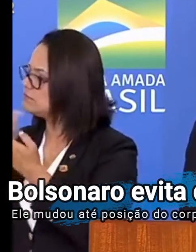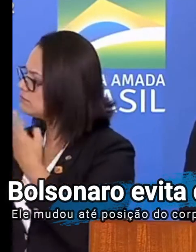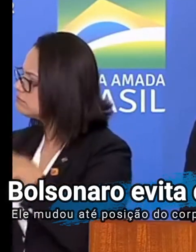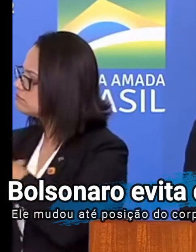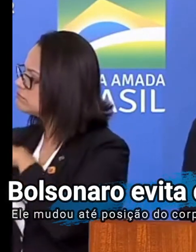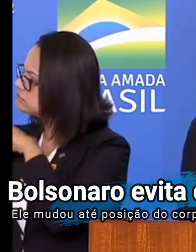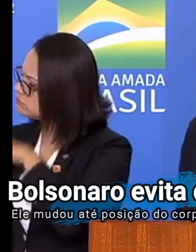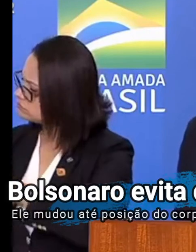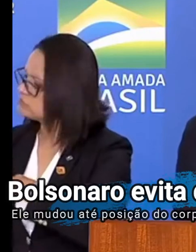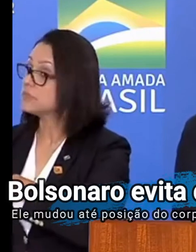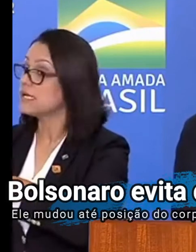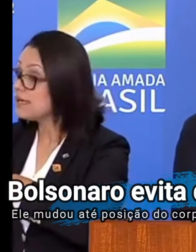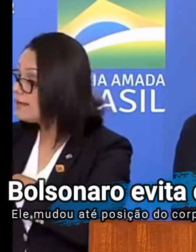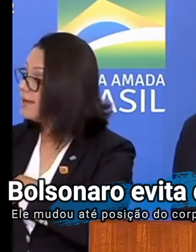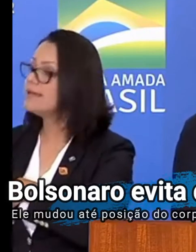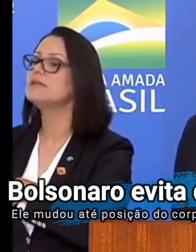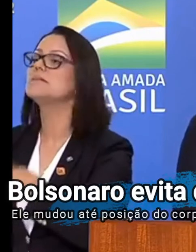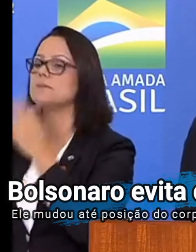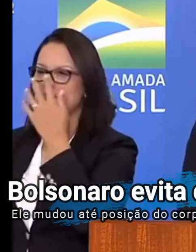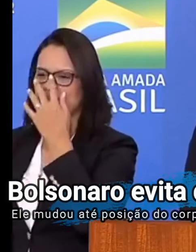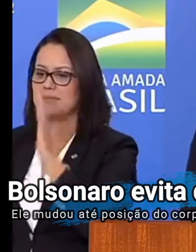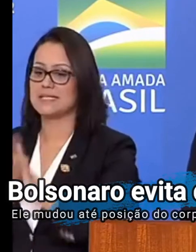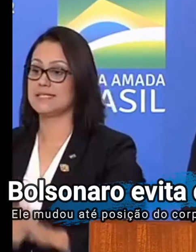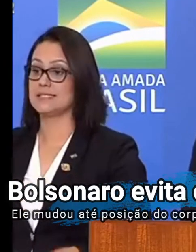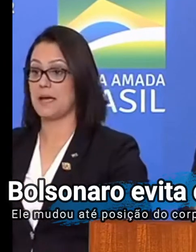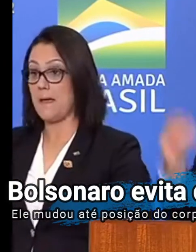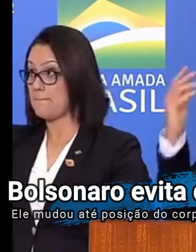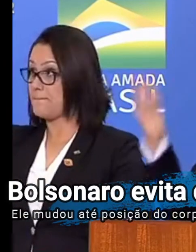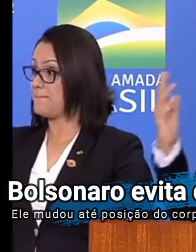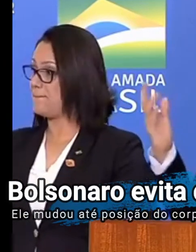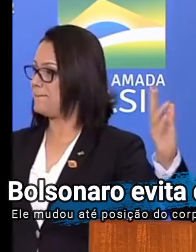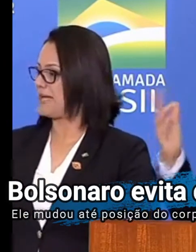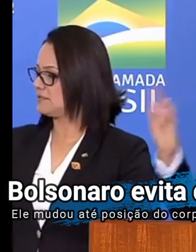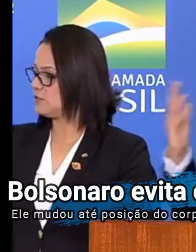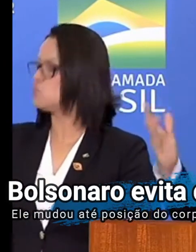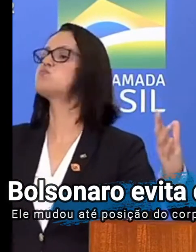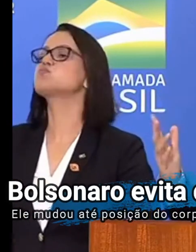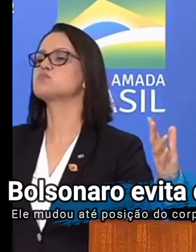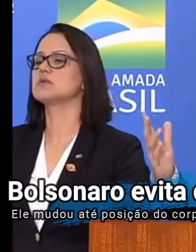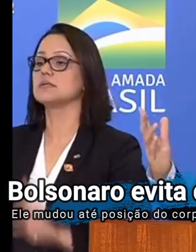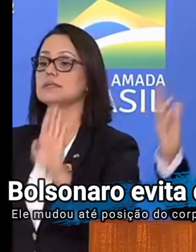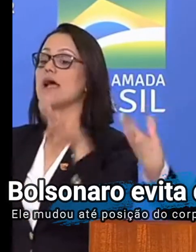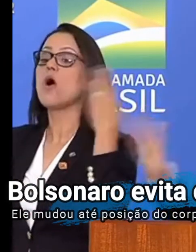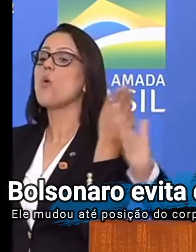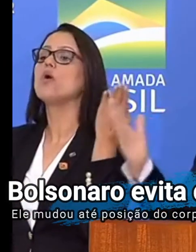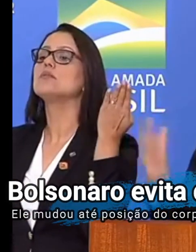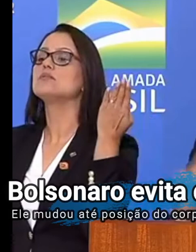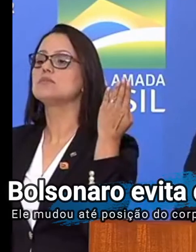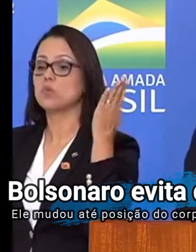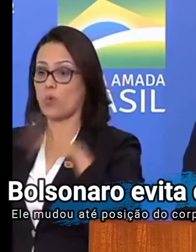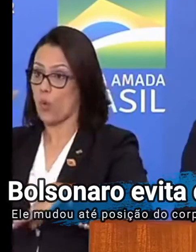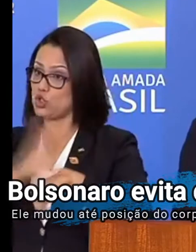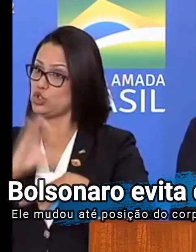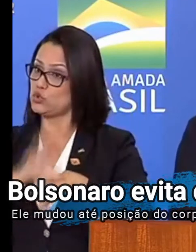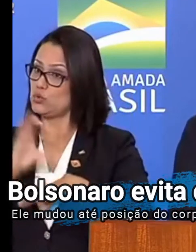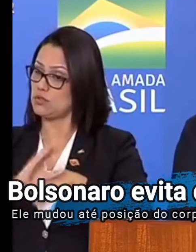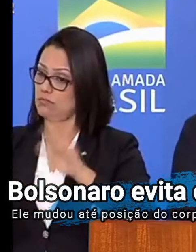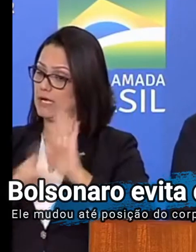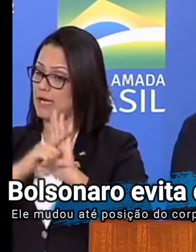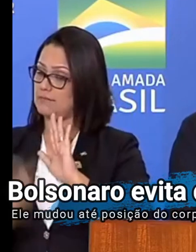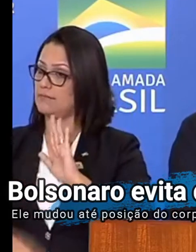que ela tenha uma das mãos a bandeira do brasil e na volta na outra mão a nossa coesão